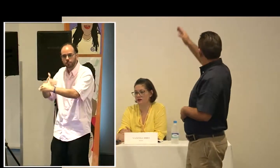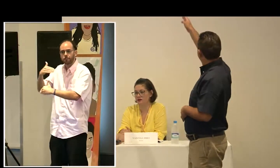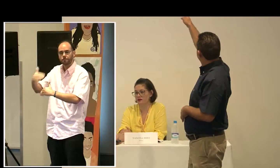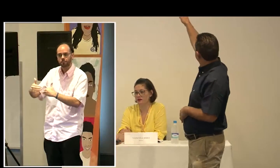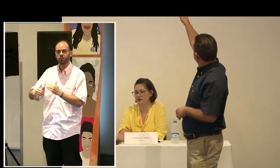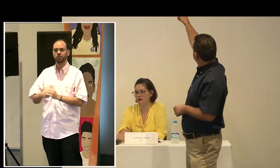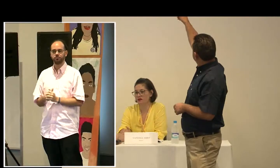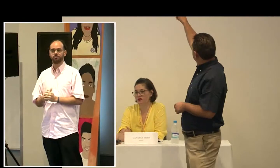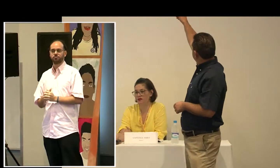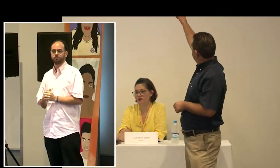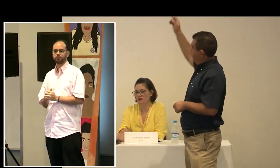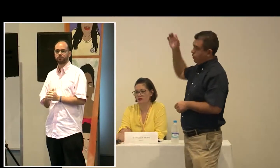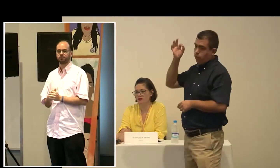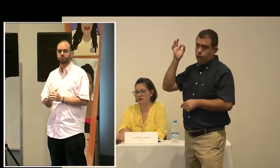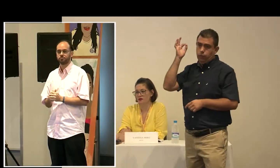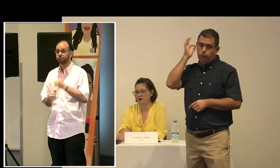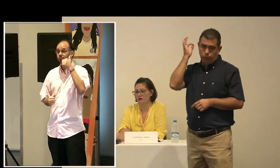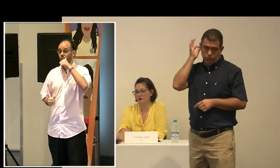cidadão surdo boliviano.